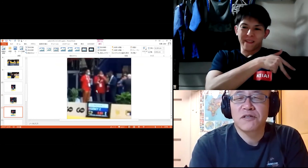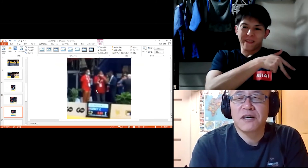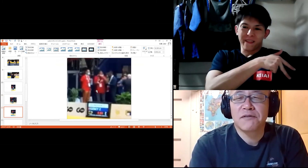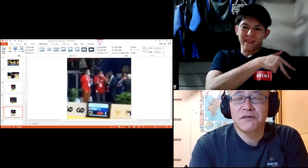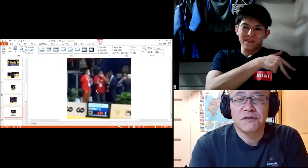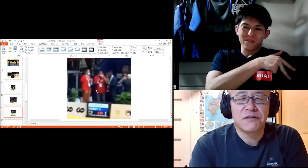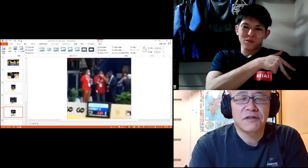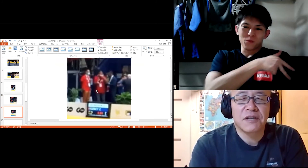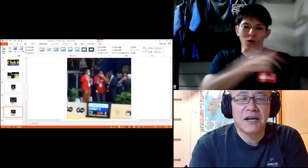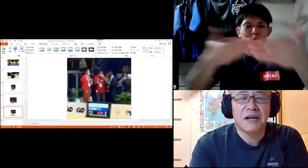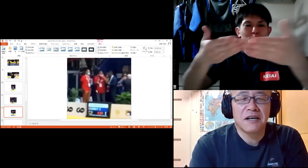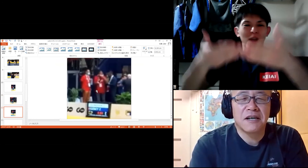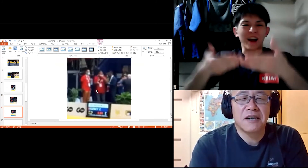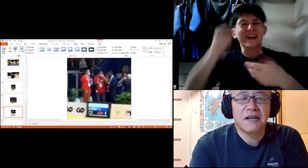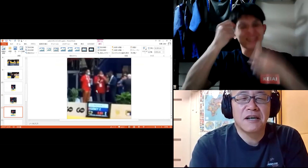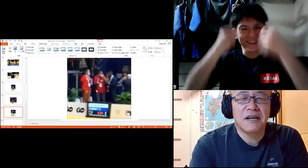で、これ